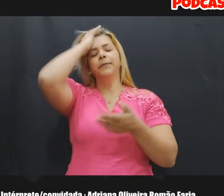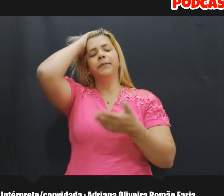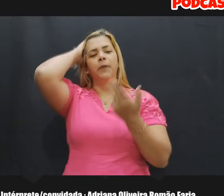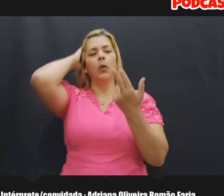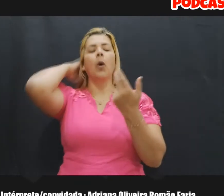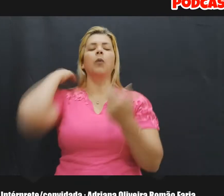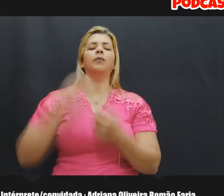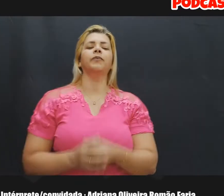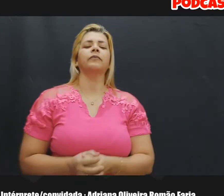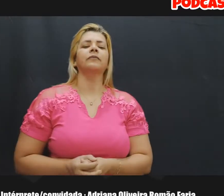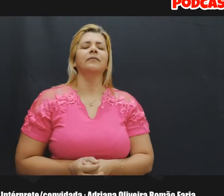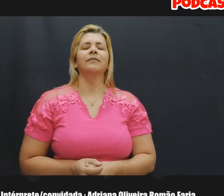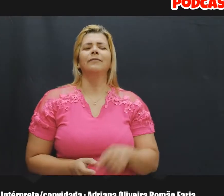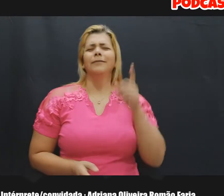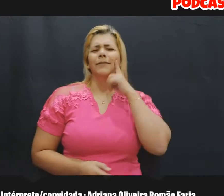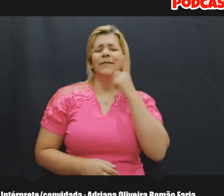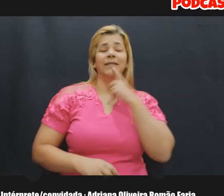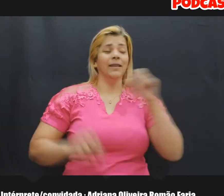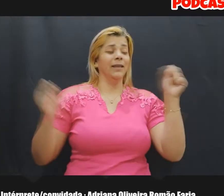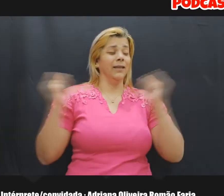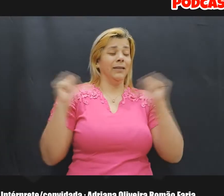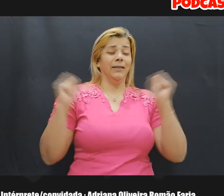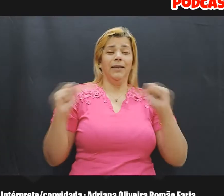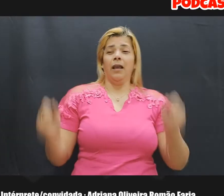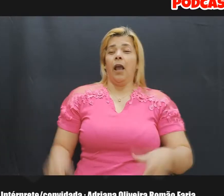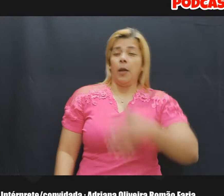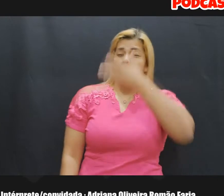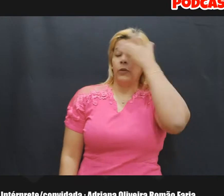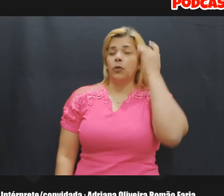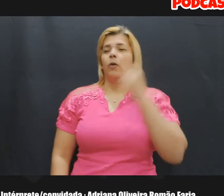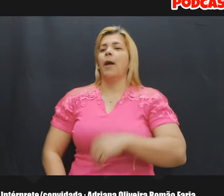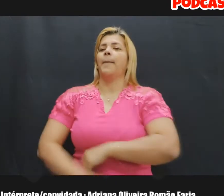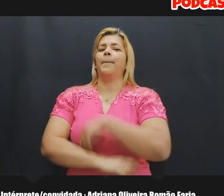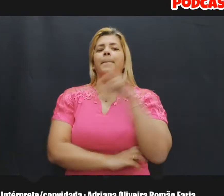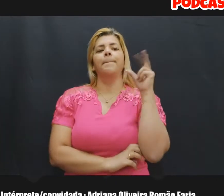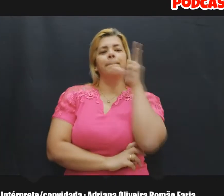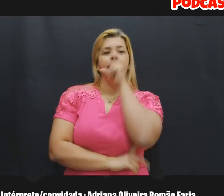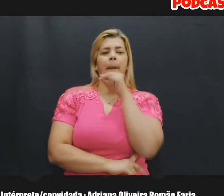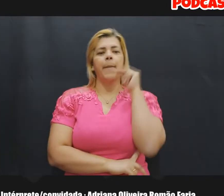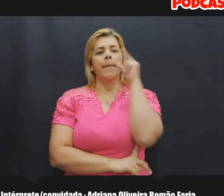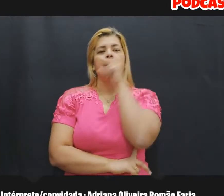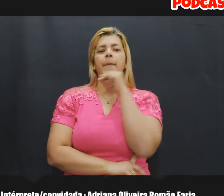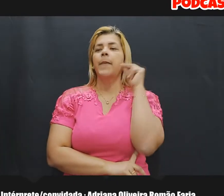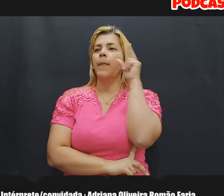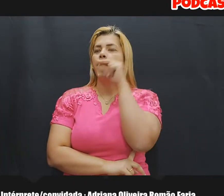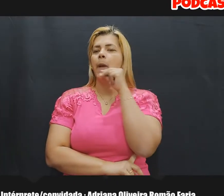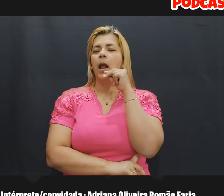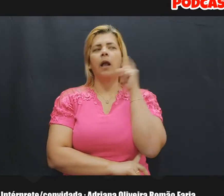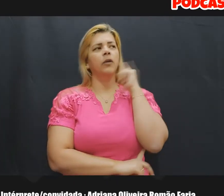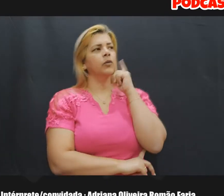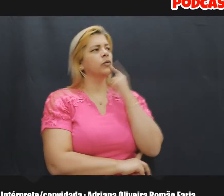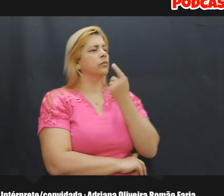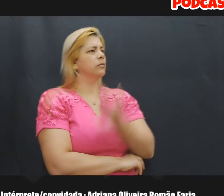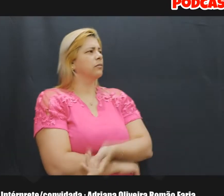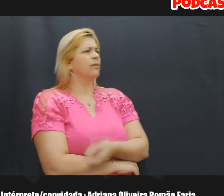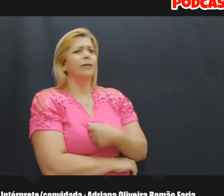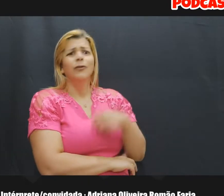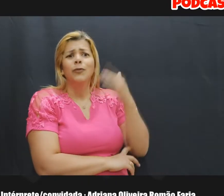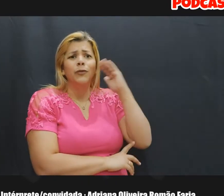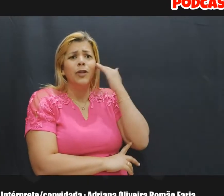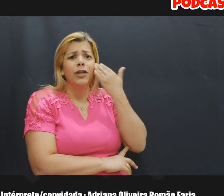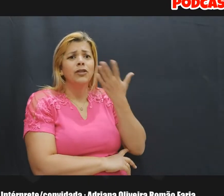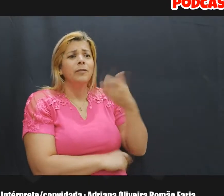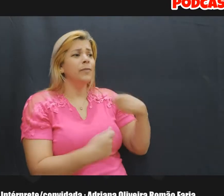são agitados. Quando a pessoa começa a falar com eles e a pessoa não entende, eles ficam nervosos. Mas